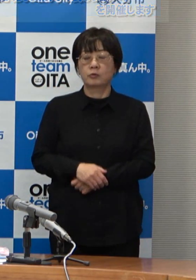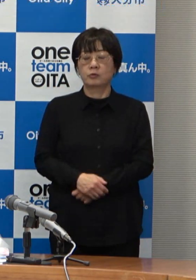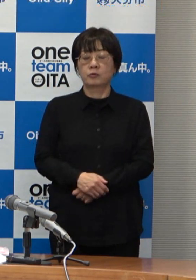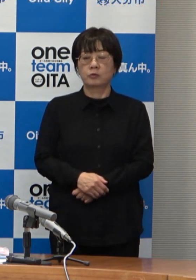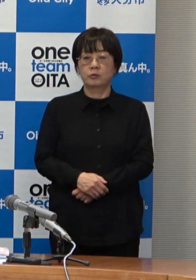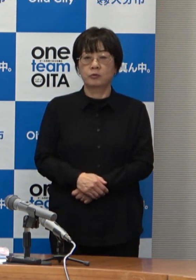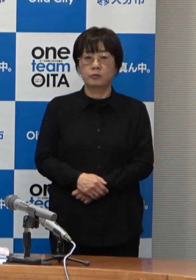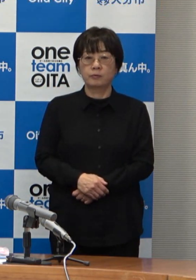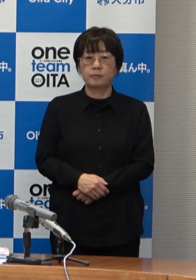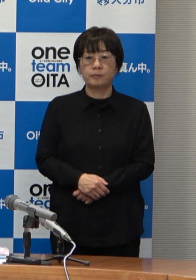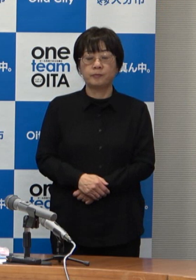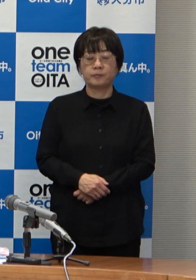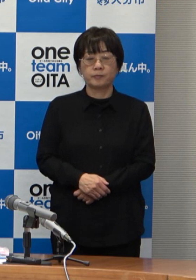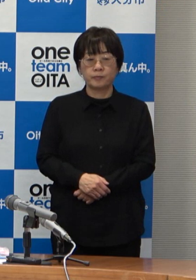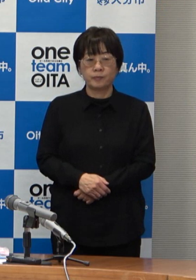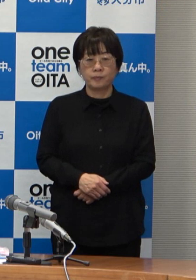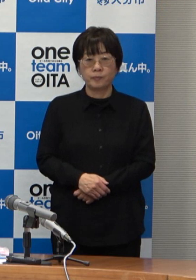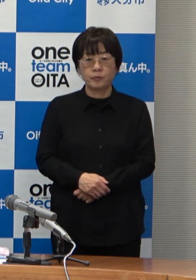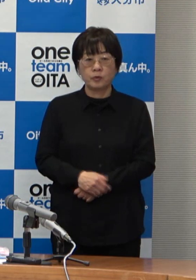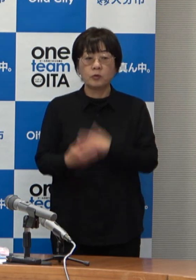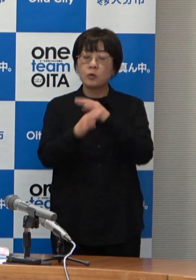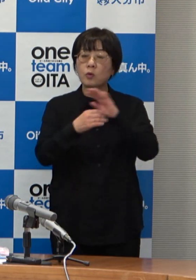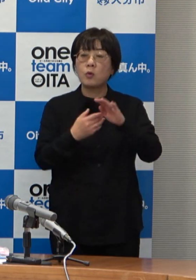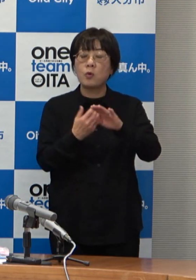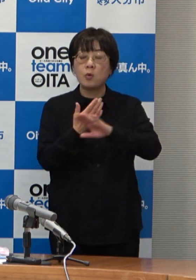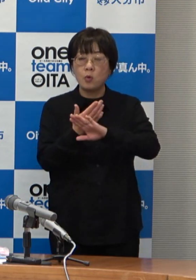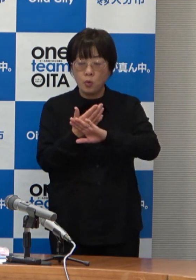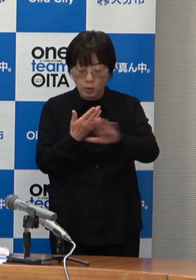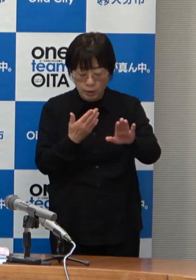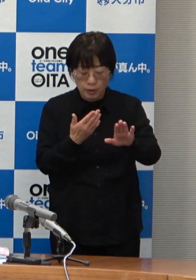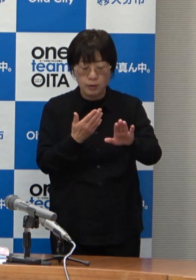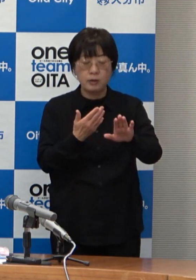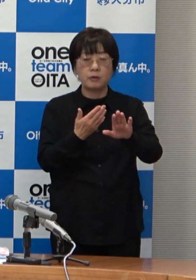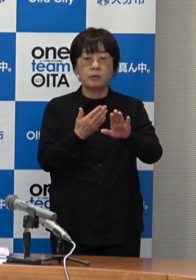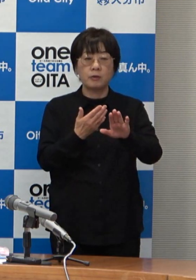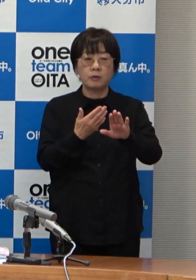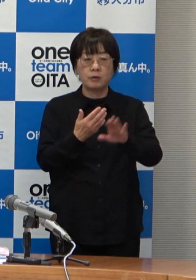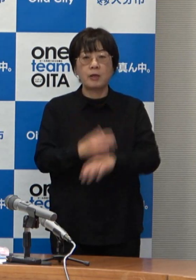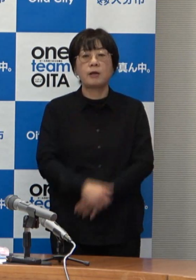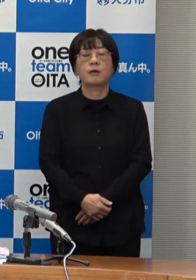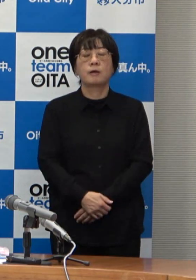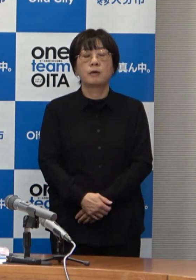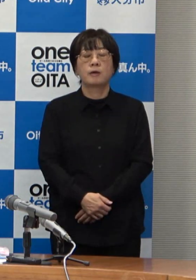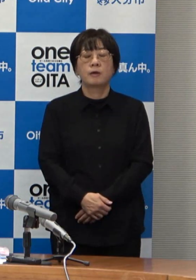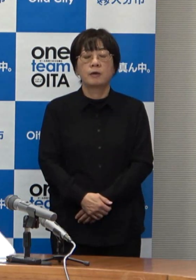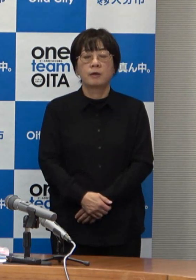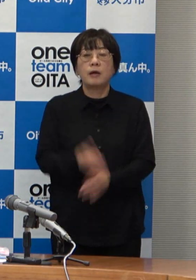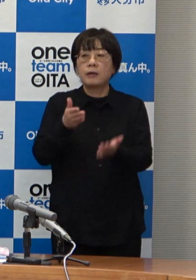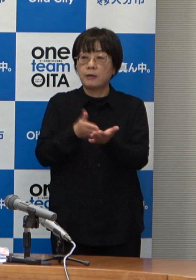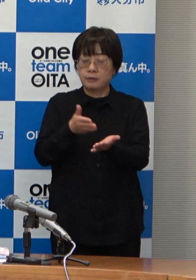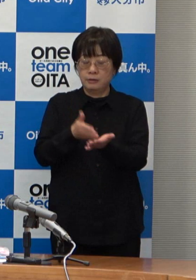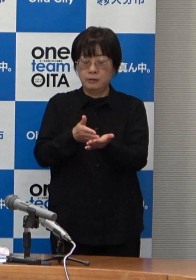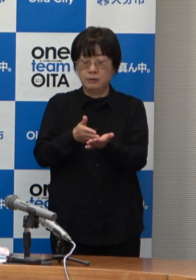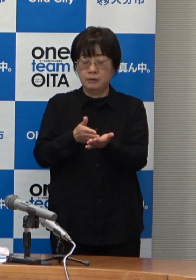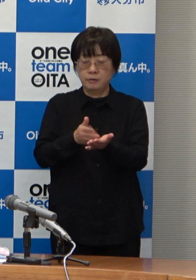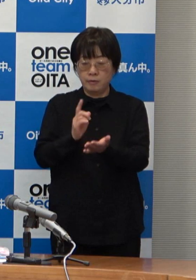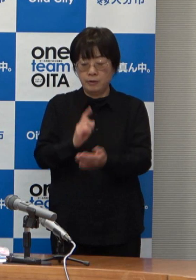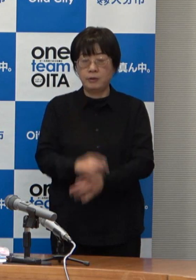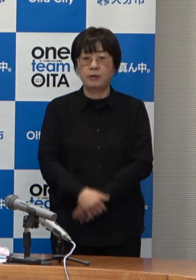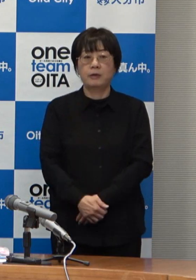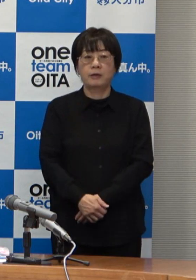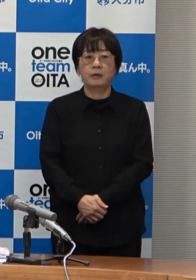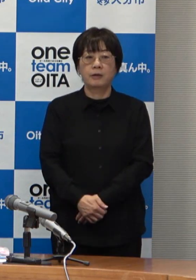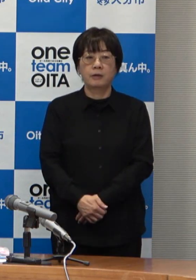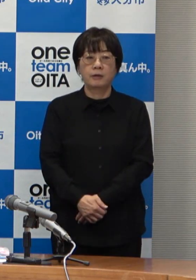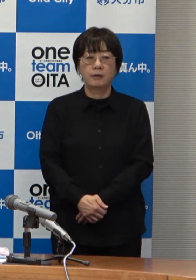ますえその他ですねちょっと私の方で申し上げたいのはちょっと